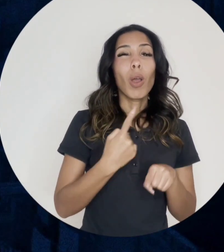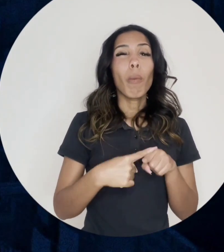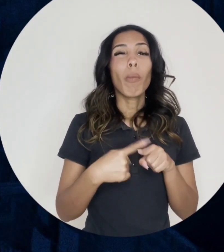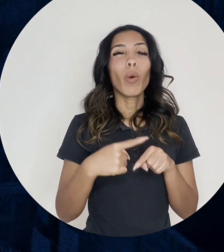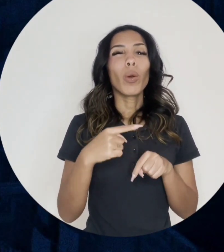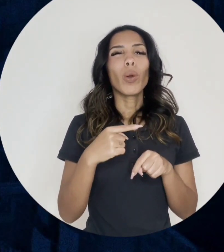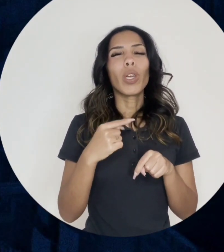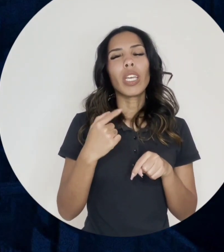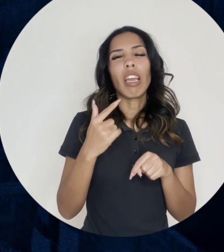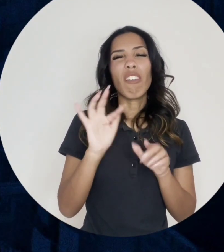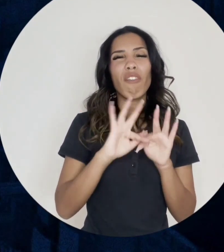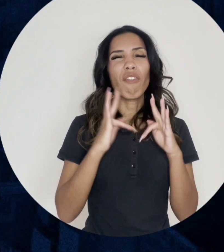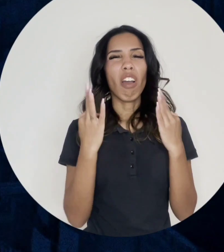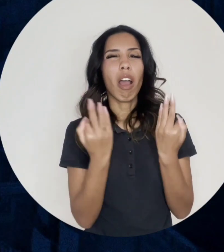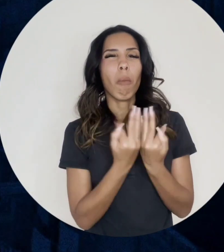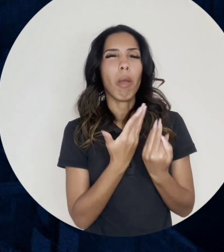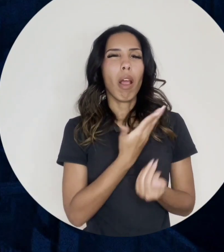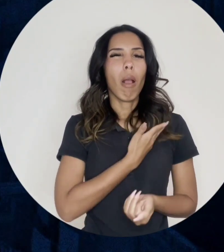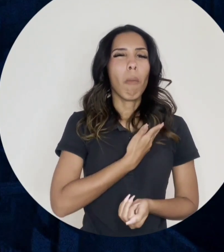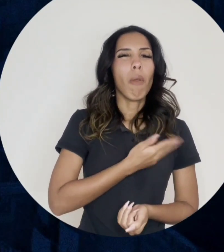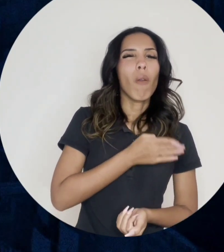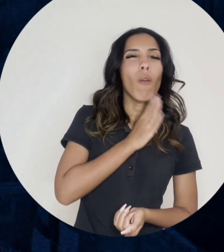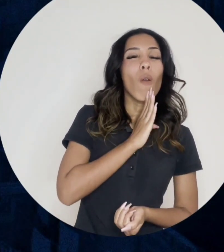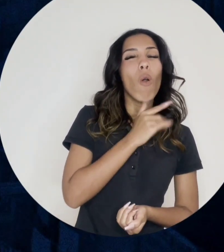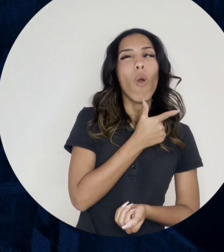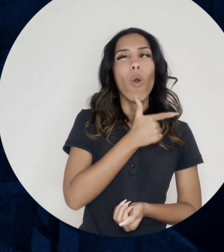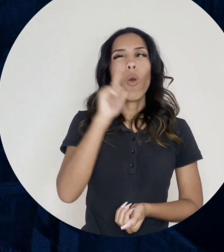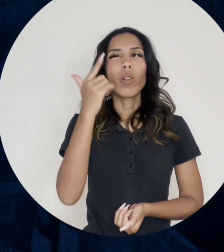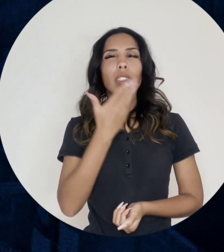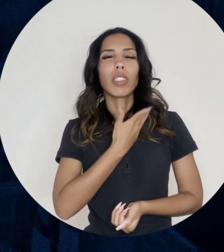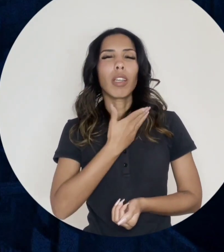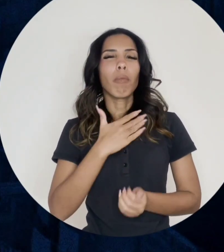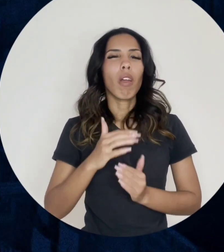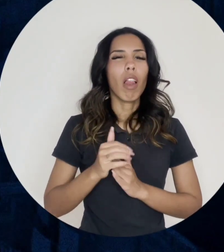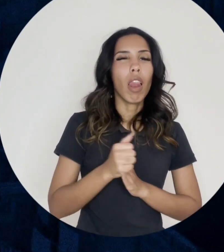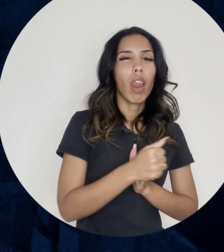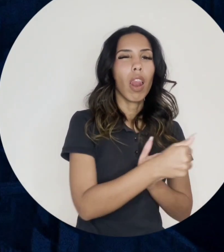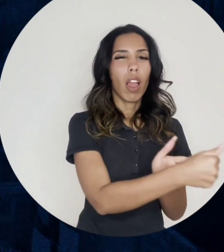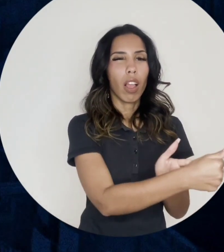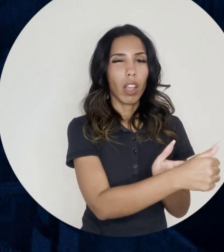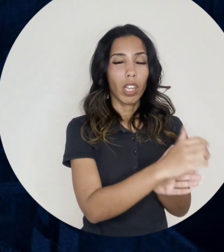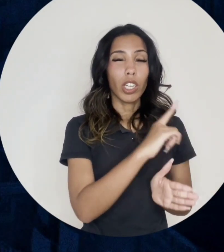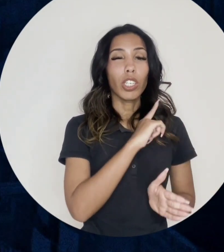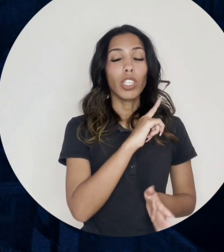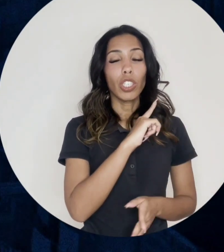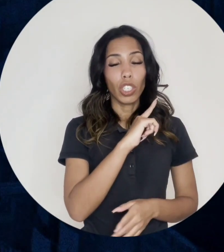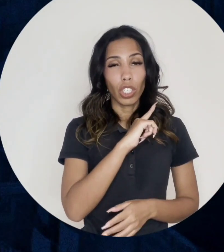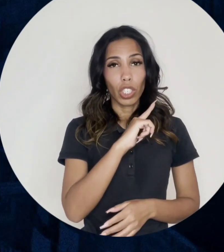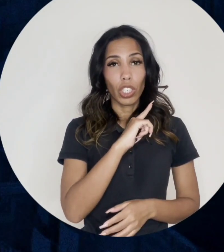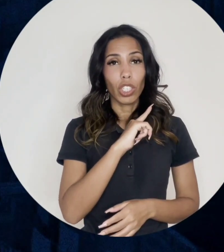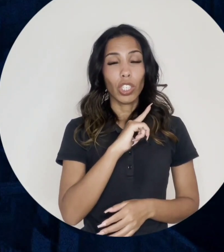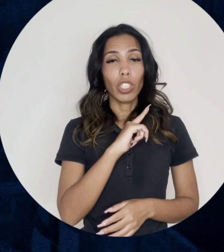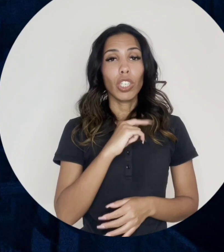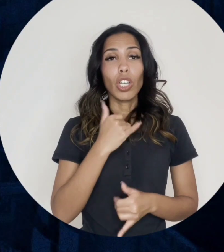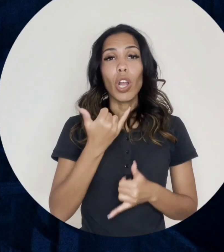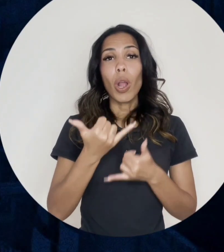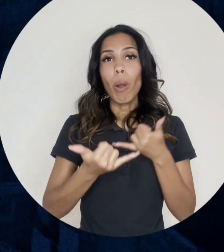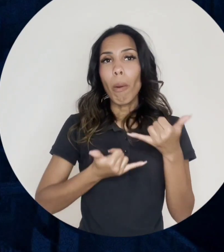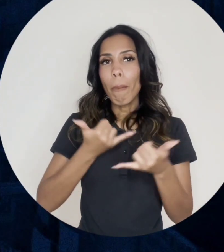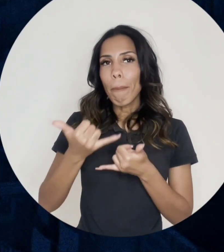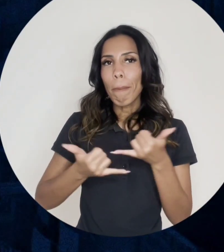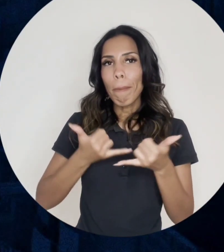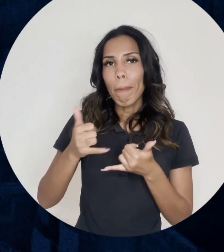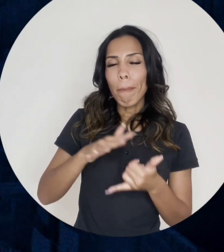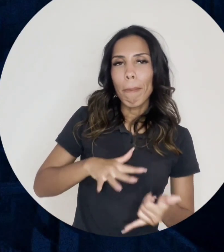sociedade, a família, outros amigos levavam a gente. Tinha toda uma mata da Dionéia para se brincar, a